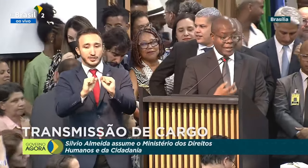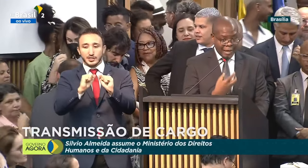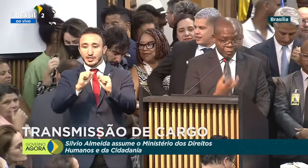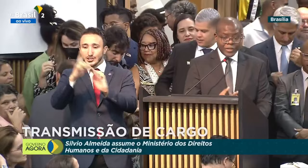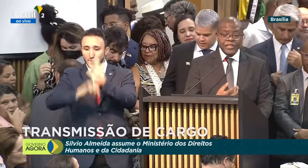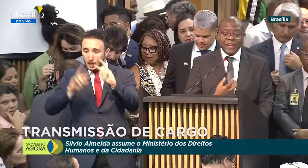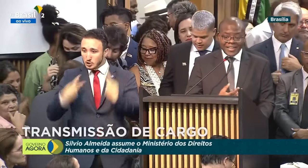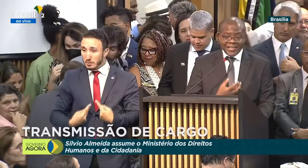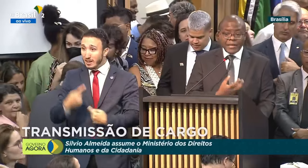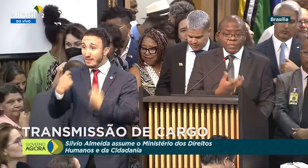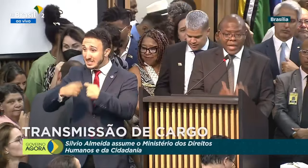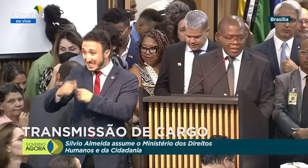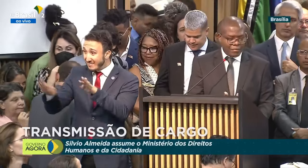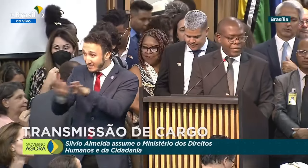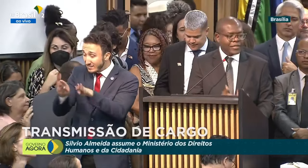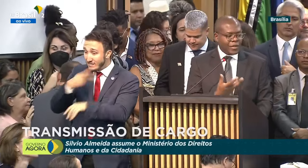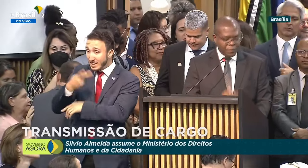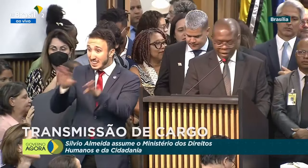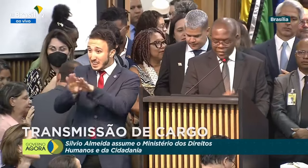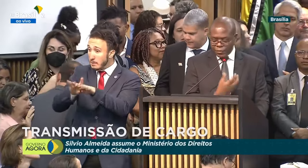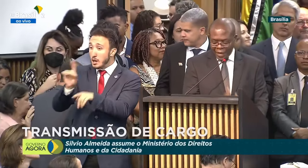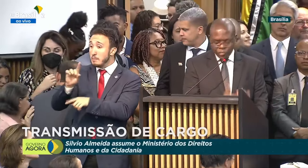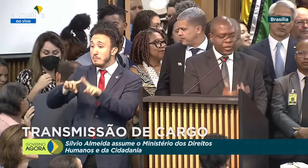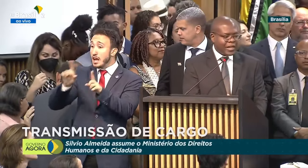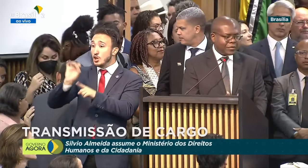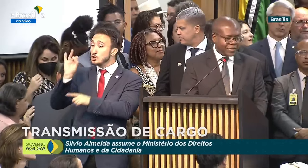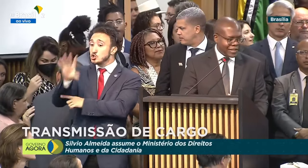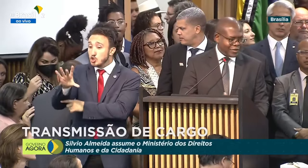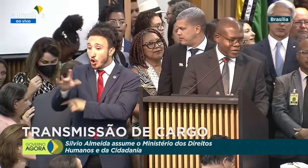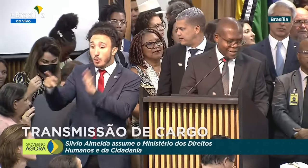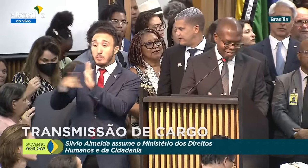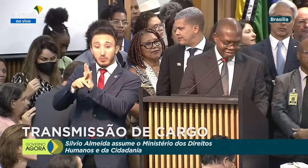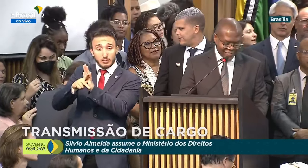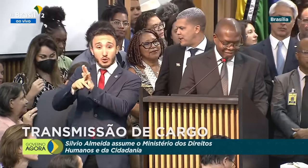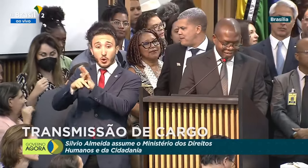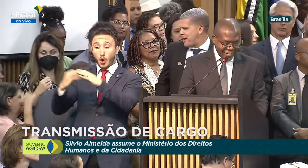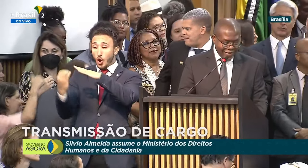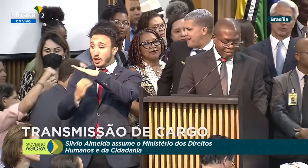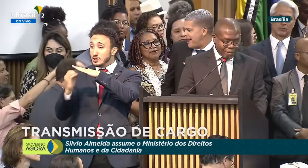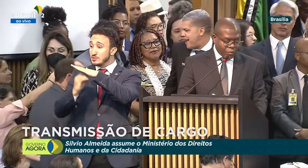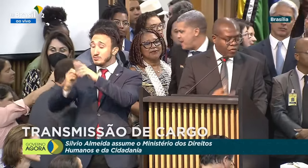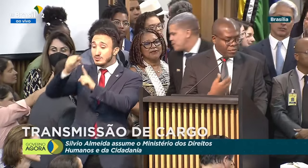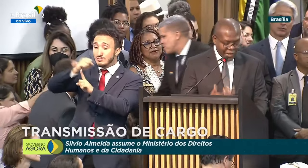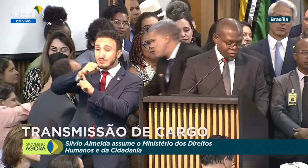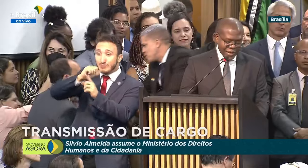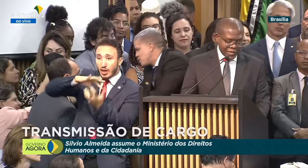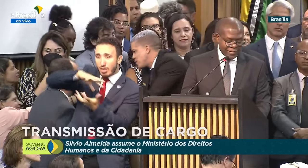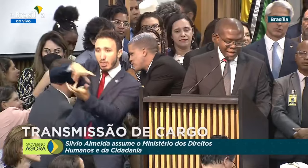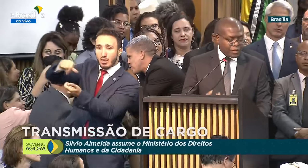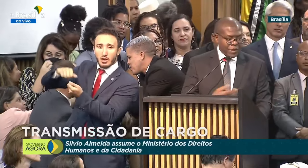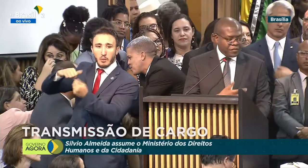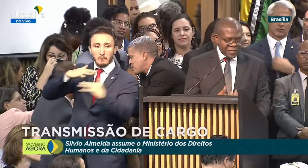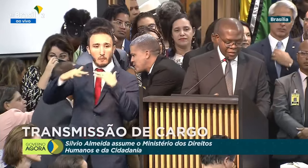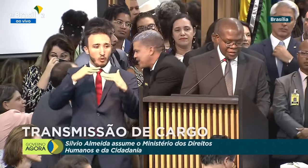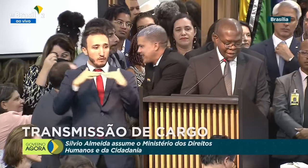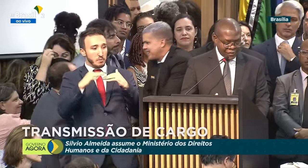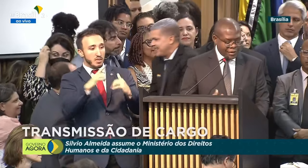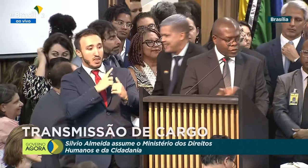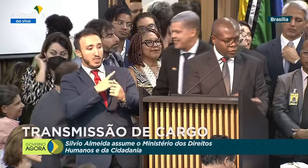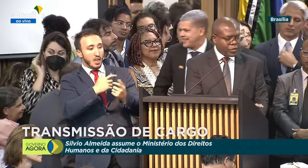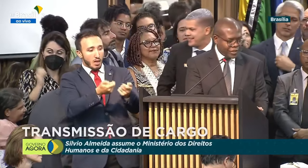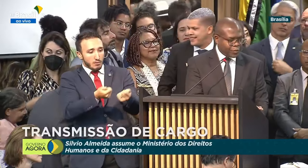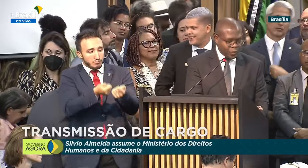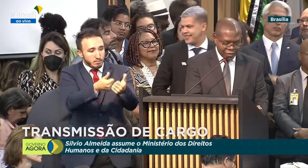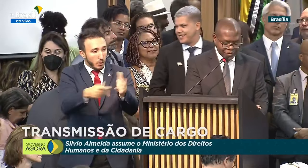e é importante que fale também mas não apenas para os organismos internacionais movimento organizado e beneficiários